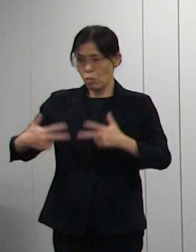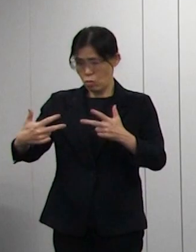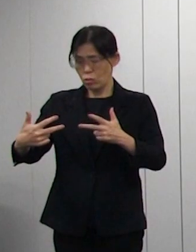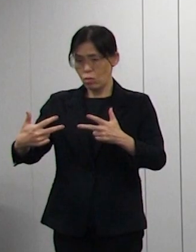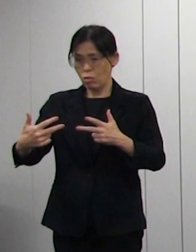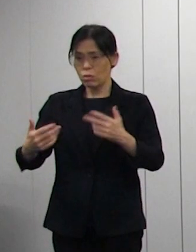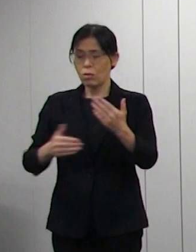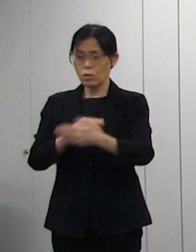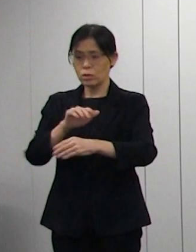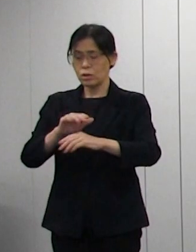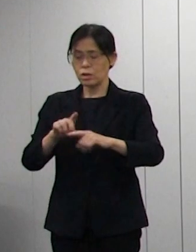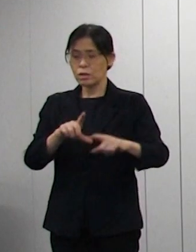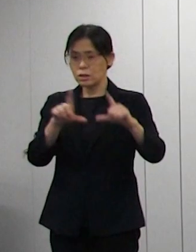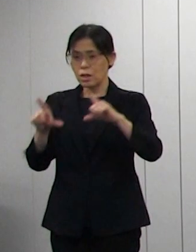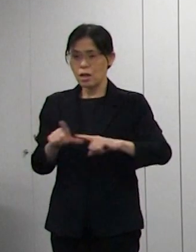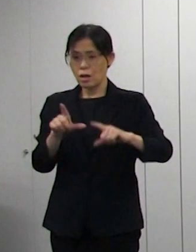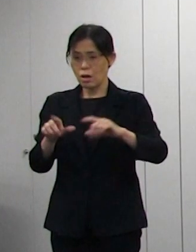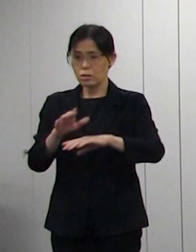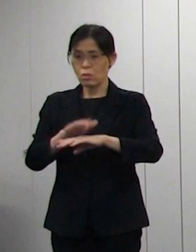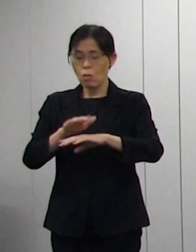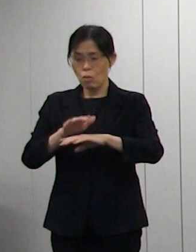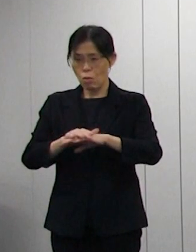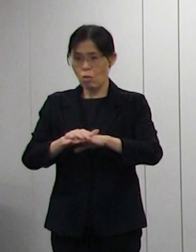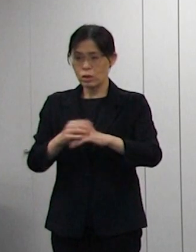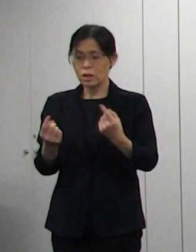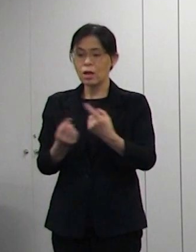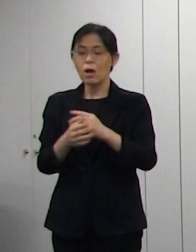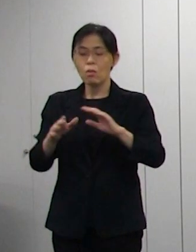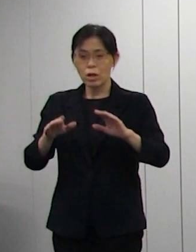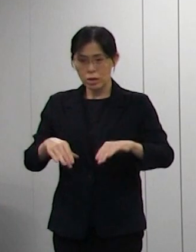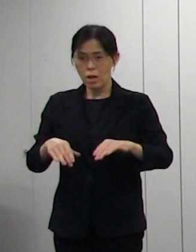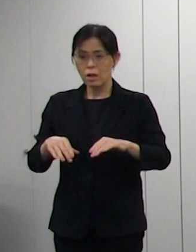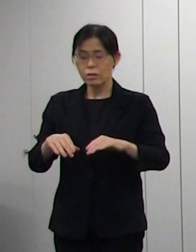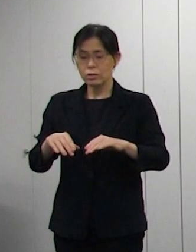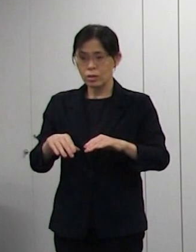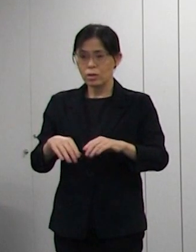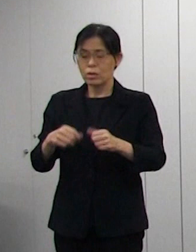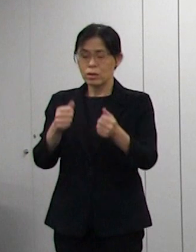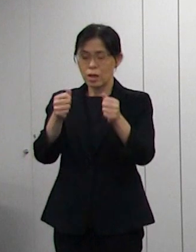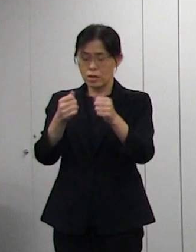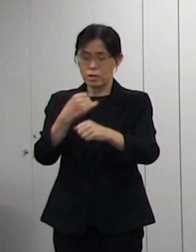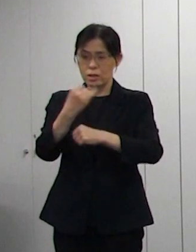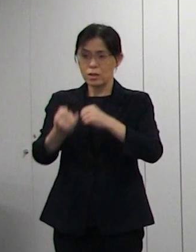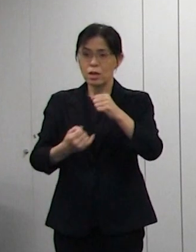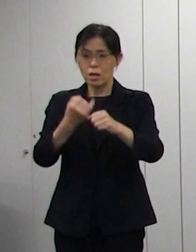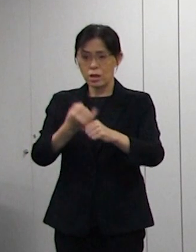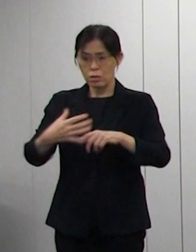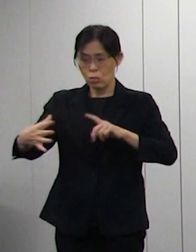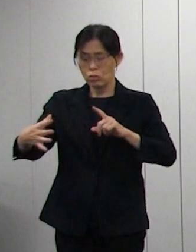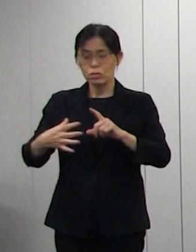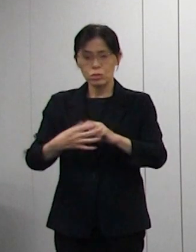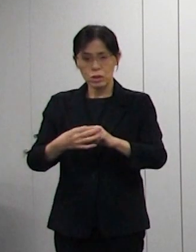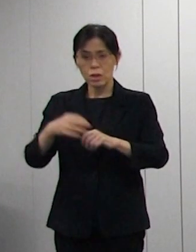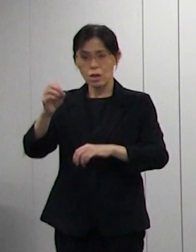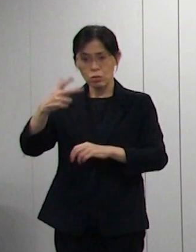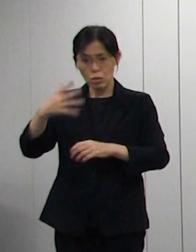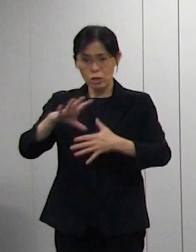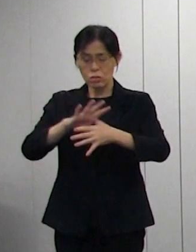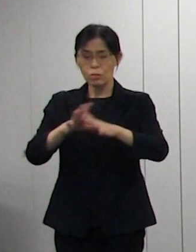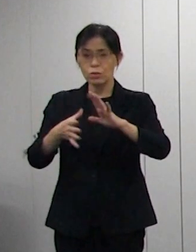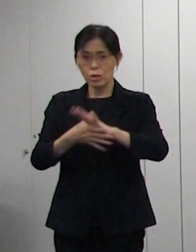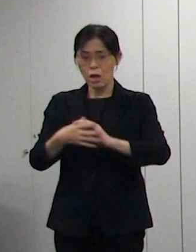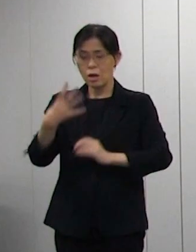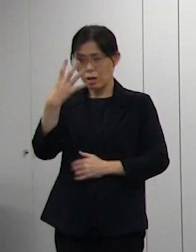の生活様式へと変わったことをきっかけに、 SNS を通じて本市の文化や魅力を発信